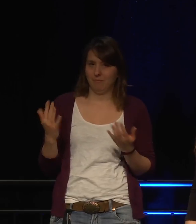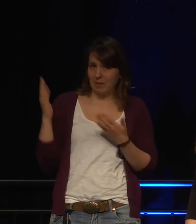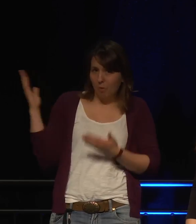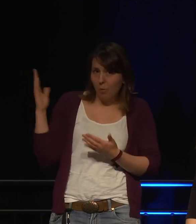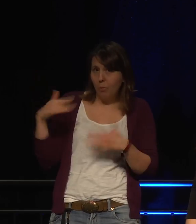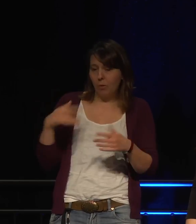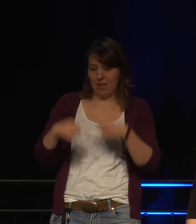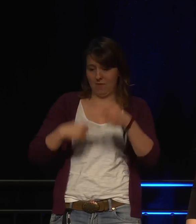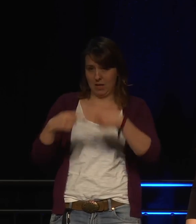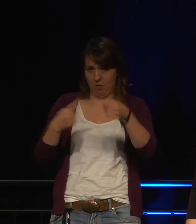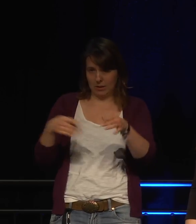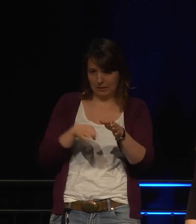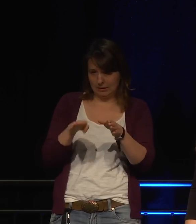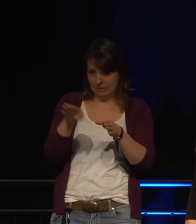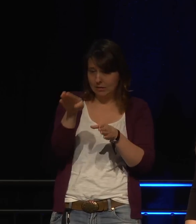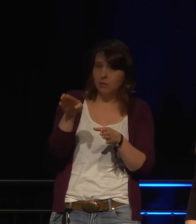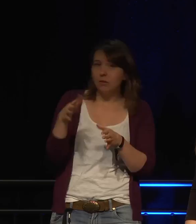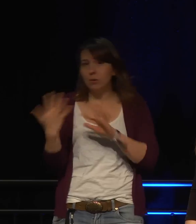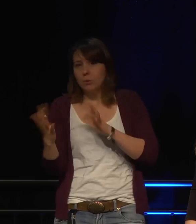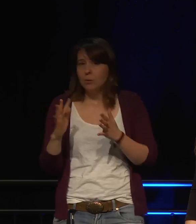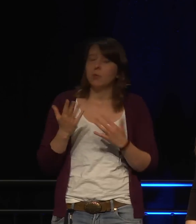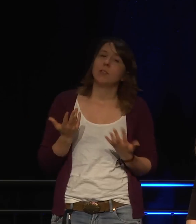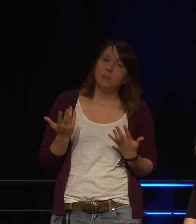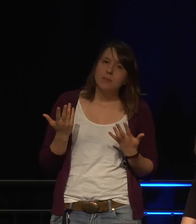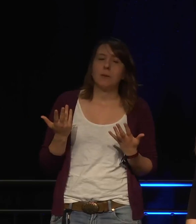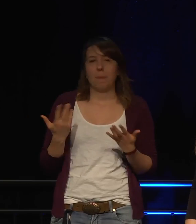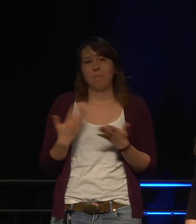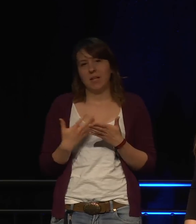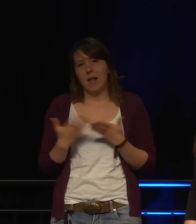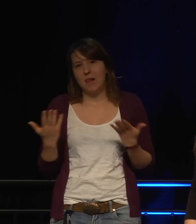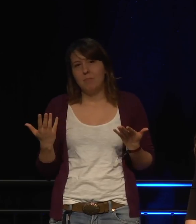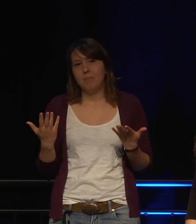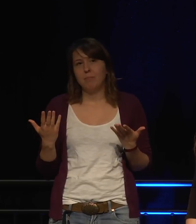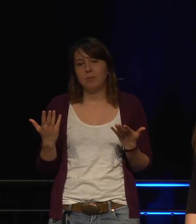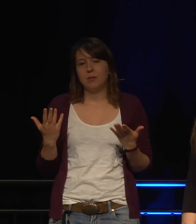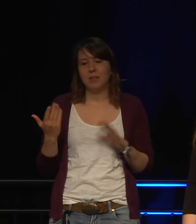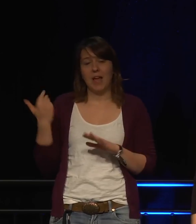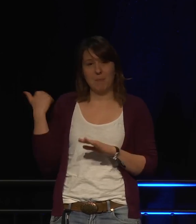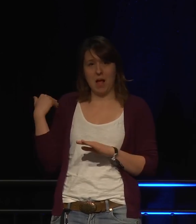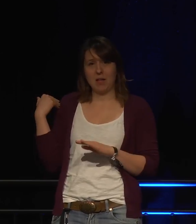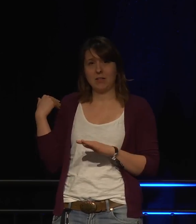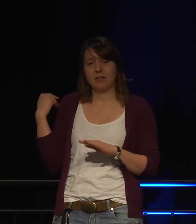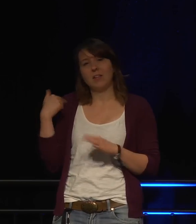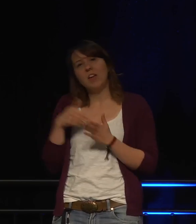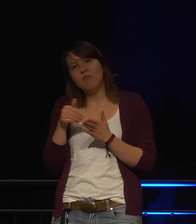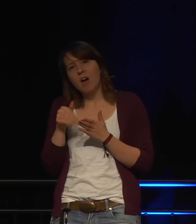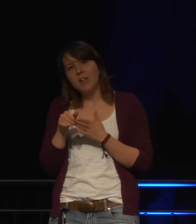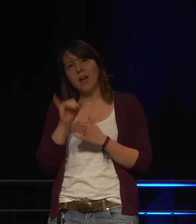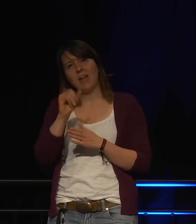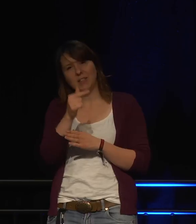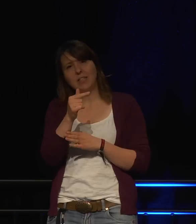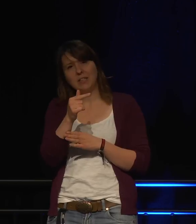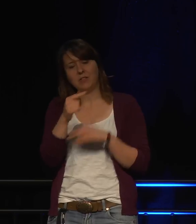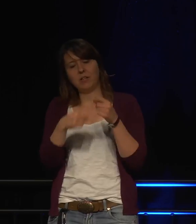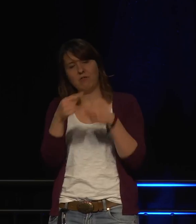y en un futuro va a ser una evolución muy grande e importante. Así